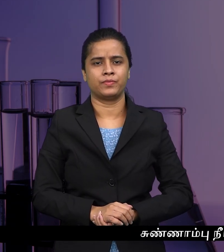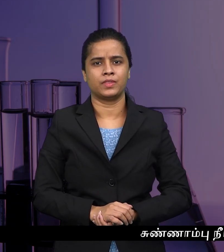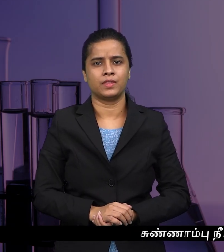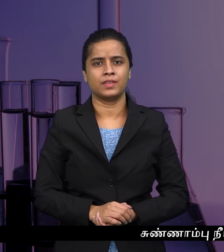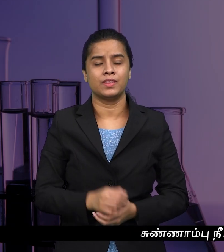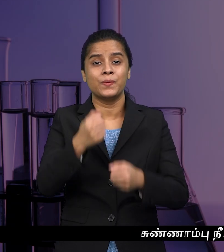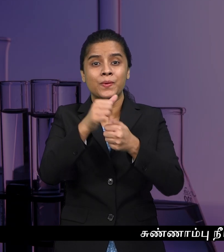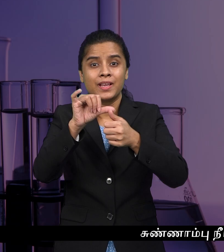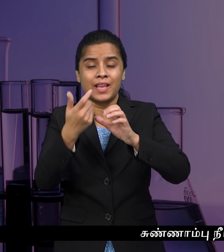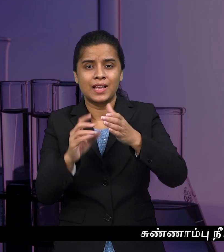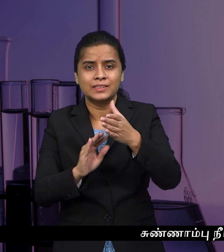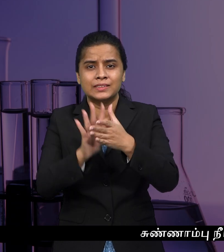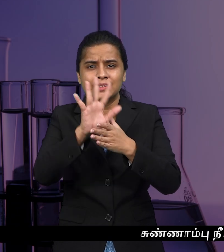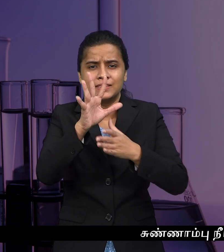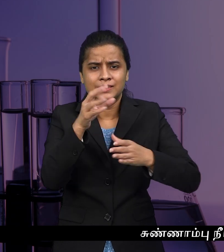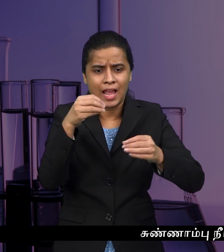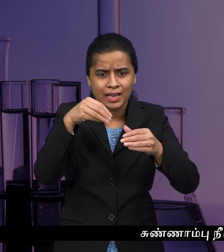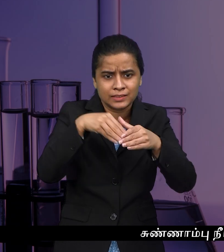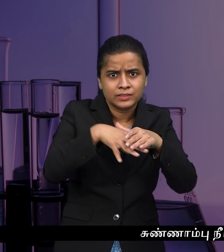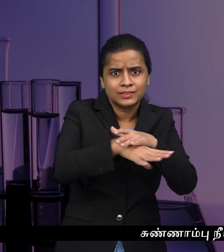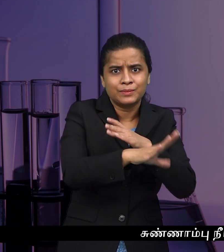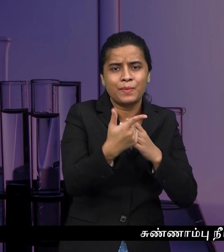சுண்ணாம்பு நீரில் வாயுவை அனுப்பவும்.